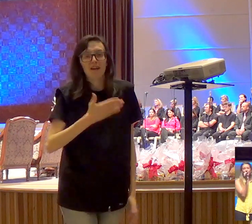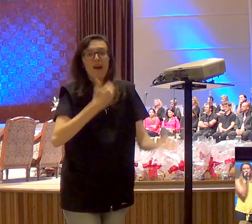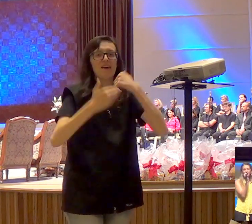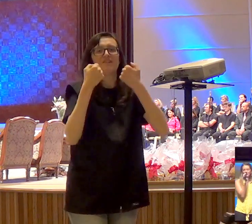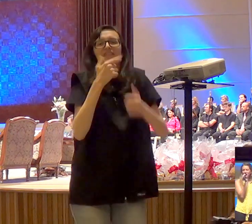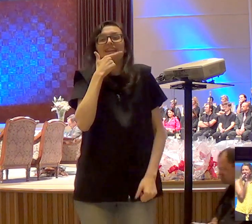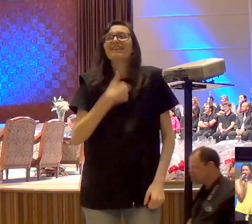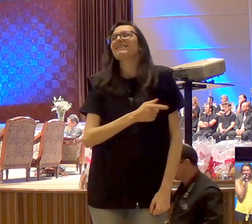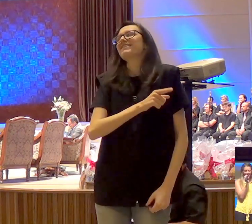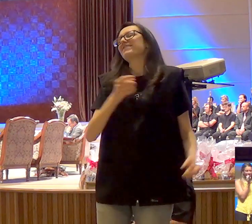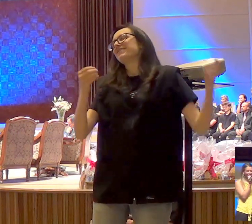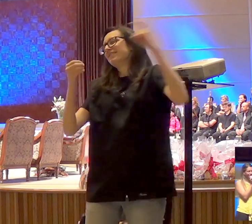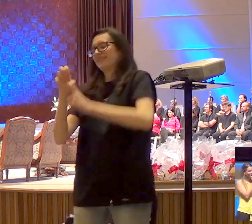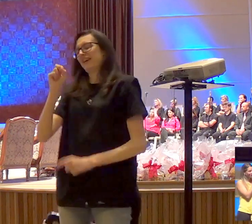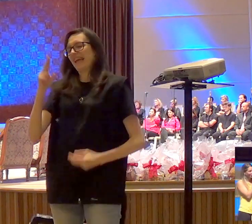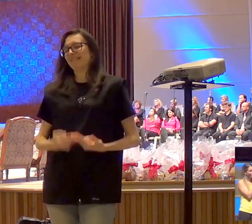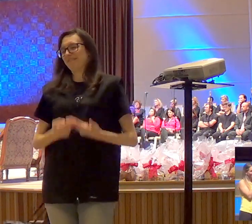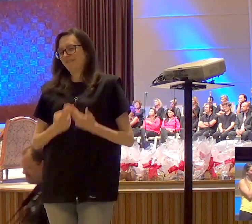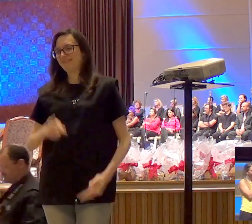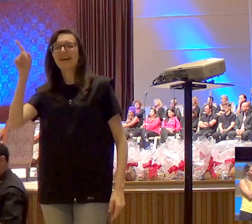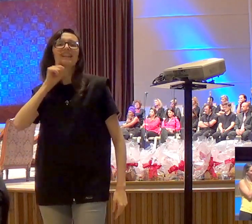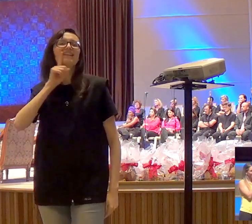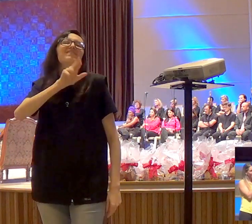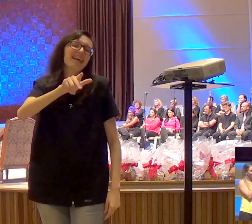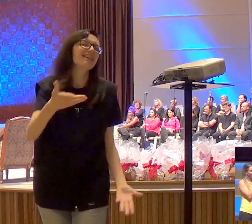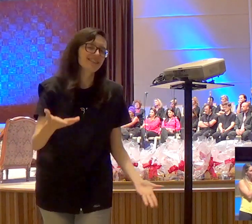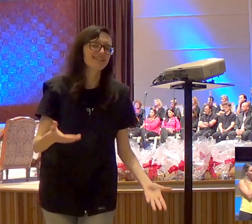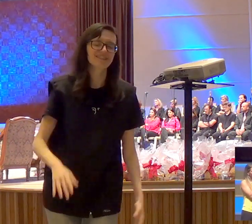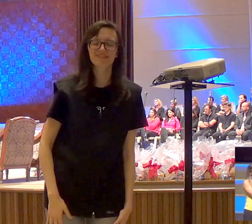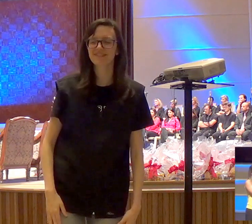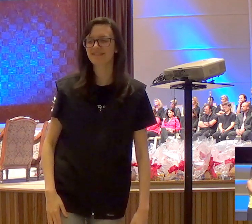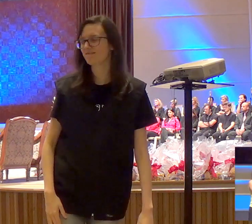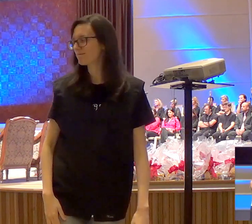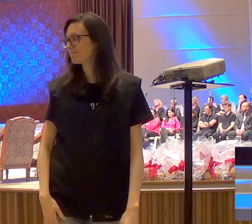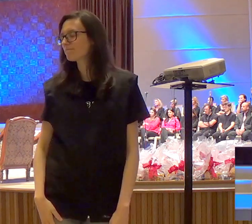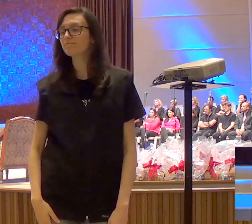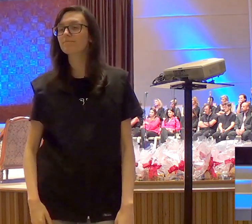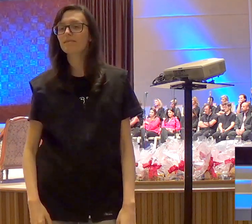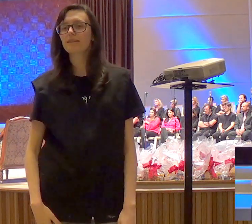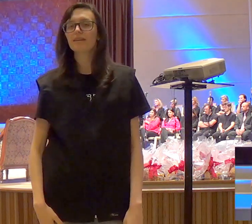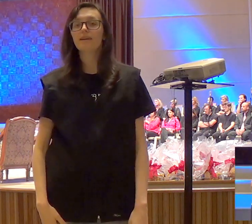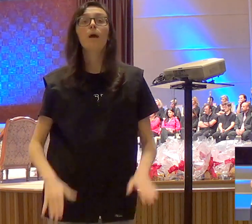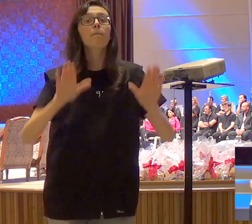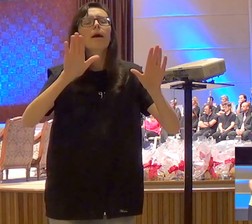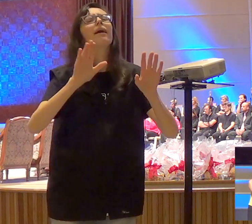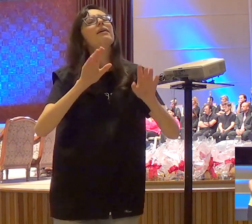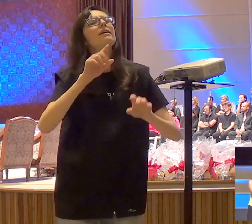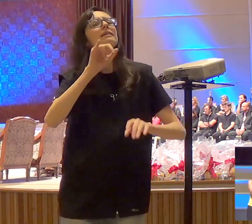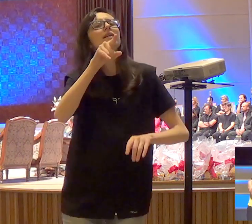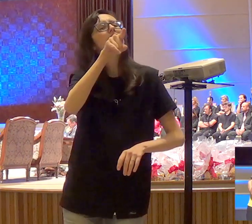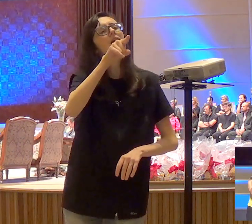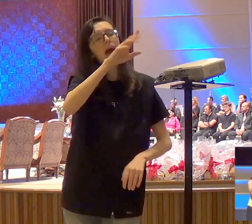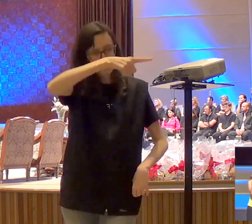uma questão para você. What would it be like if you were only known for the worst thing you've ever done? Como seria se você